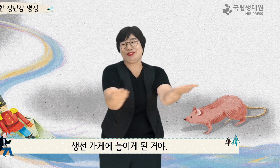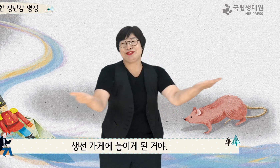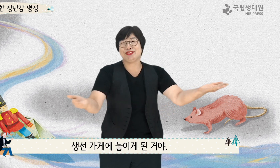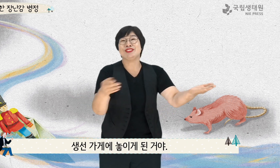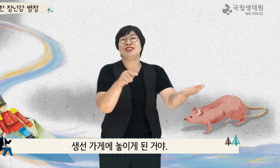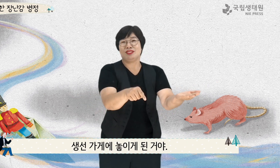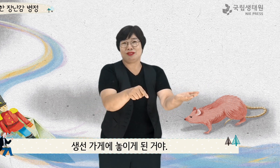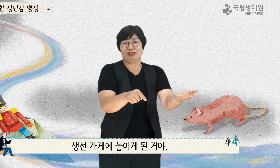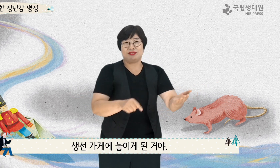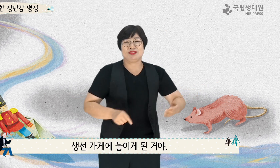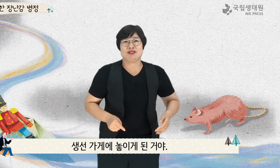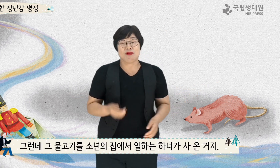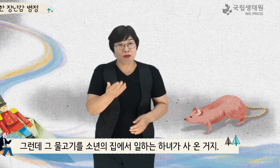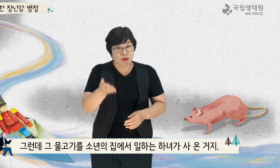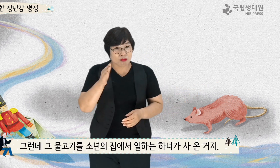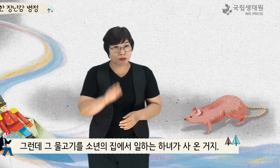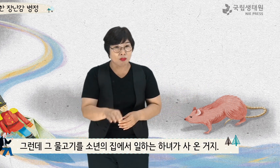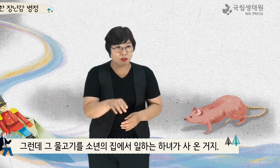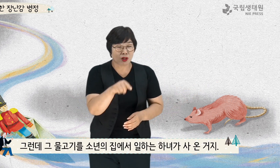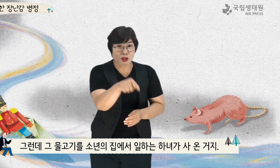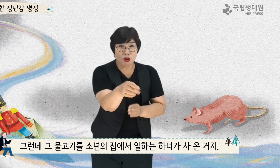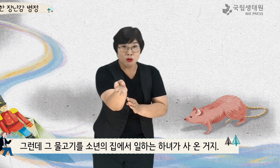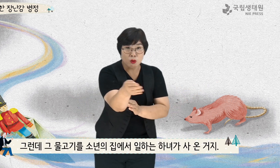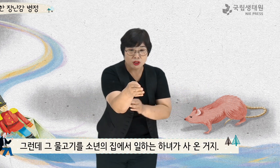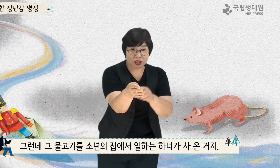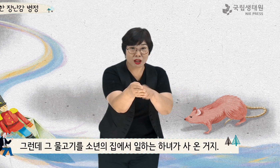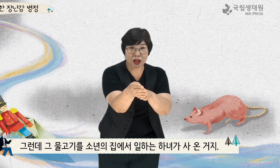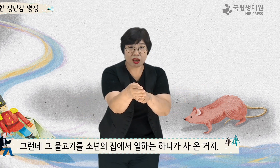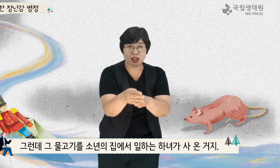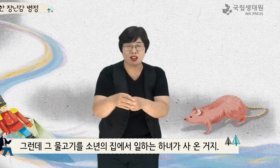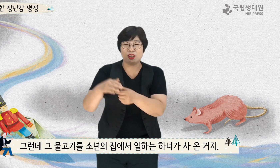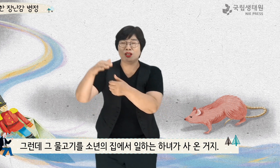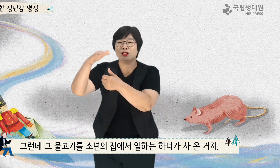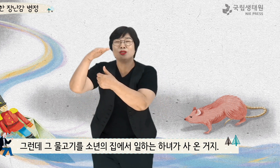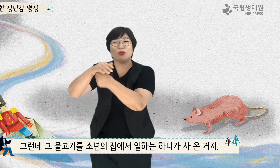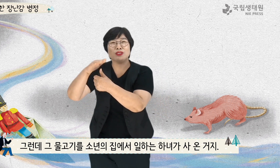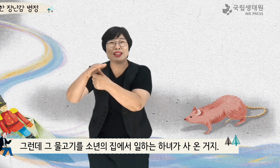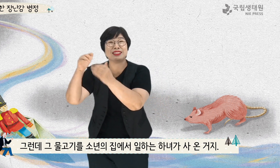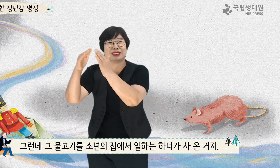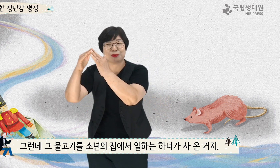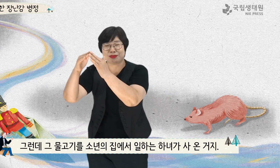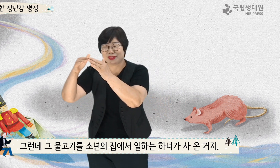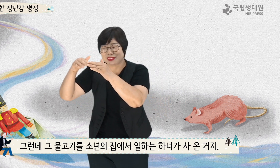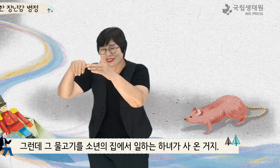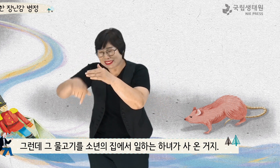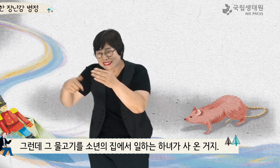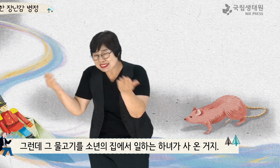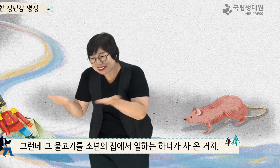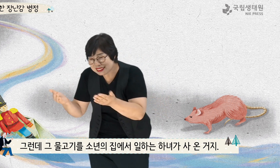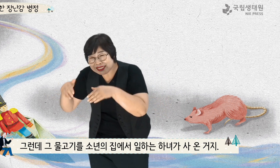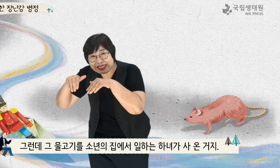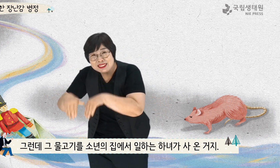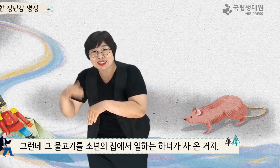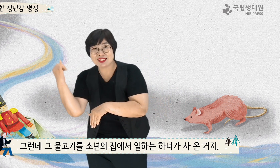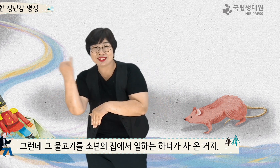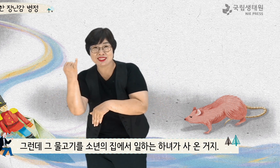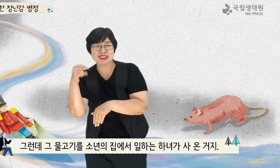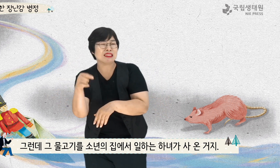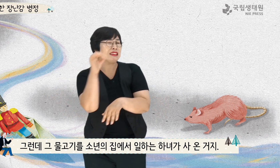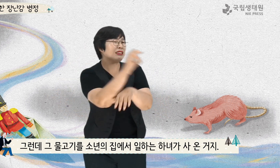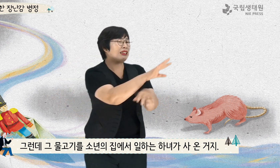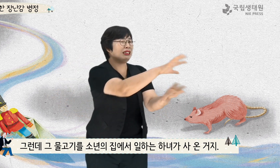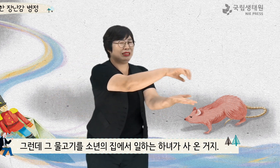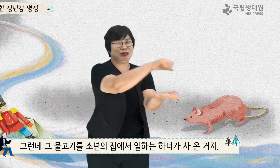생선가게에 놓이게 된 거야. 그런데 그 물고기를 소년의 집에서 일하는 하녀가 사온 것이.